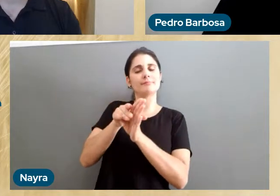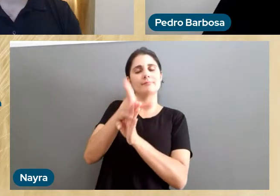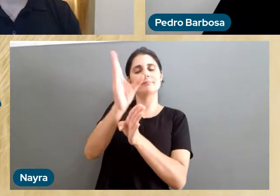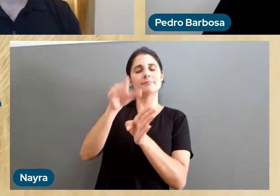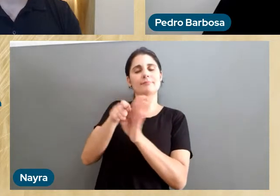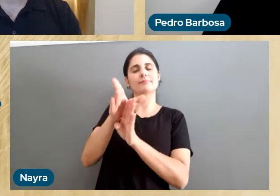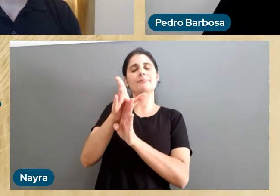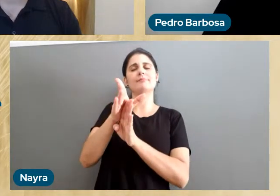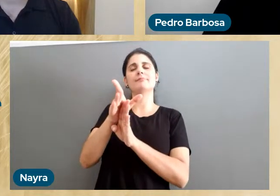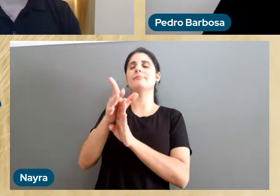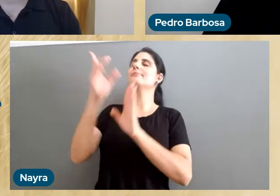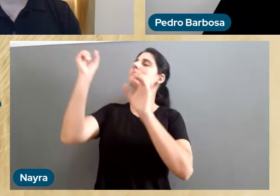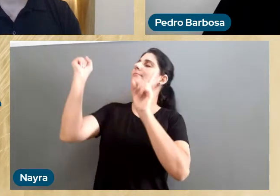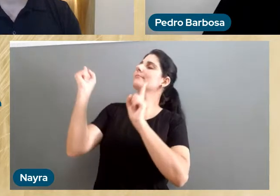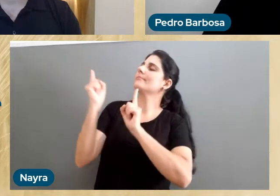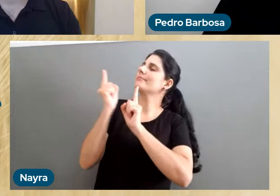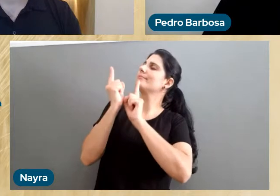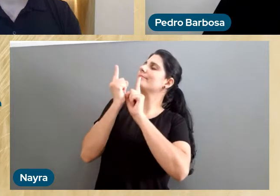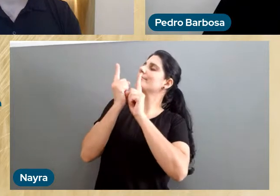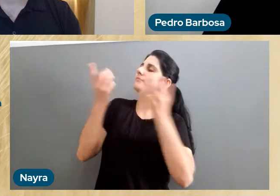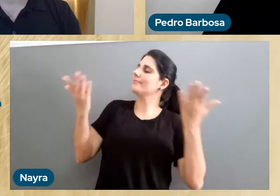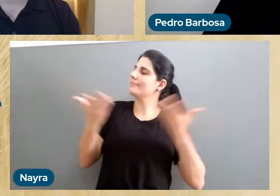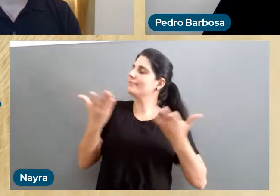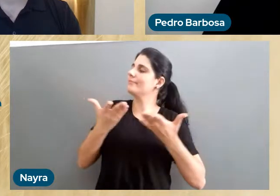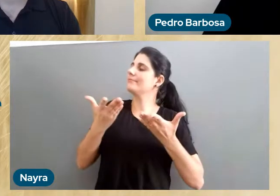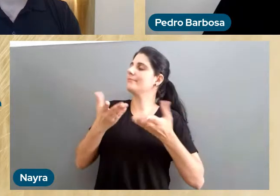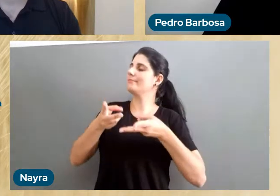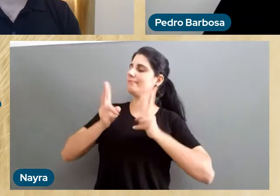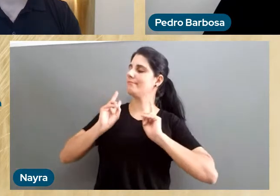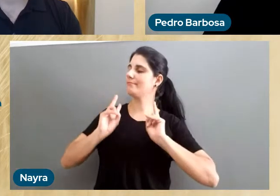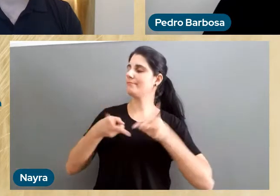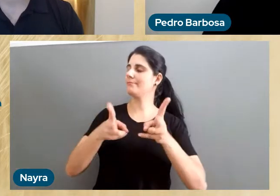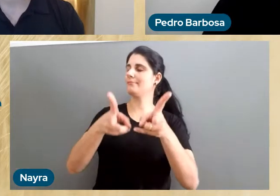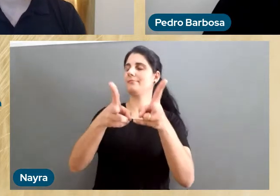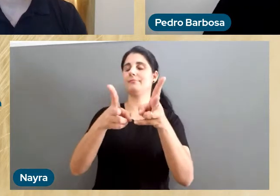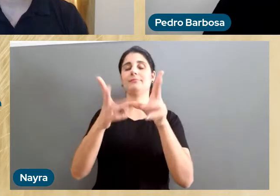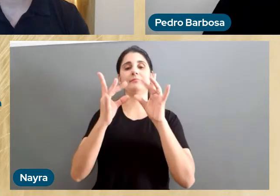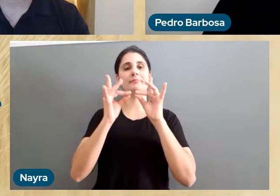querido amigo, hoje e sempre, que assim seja.